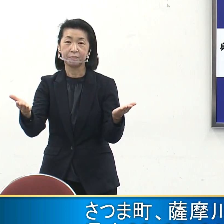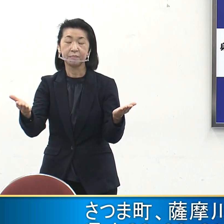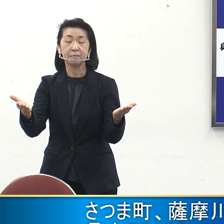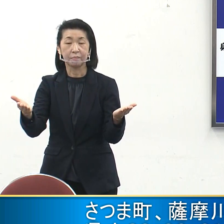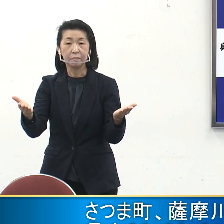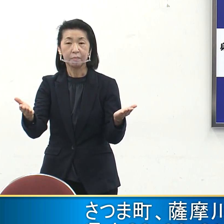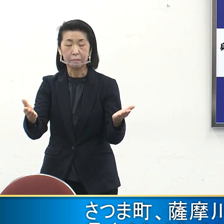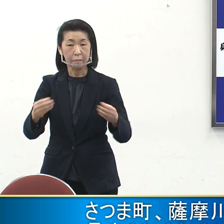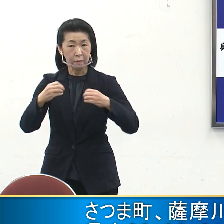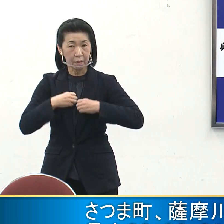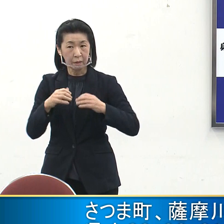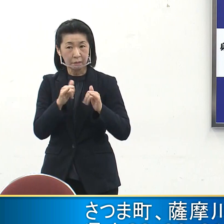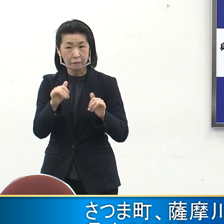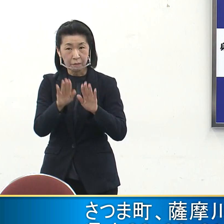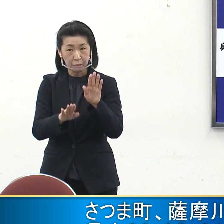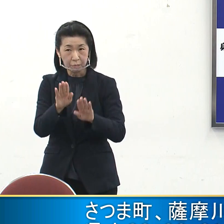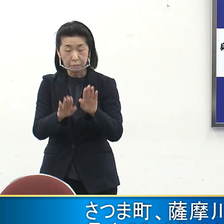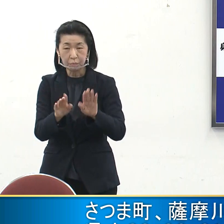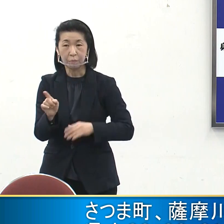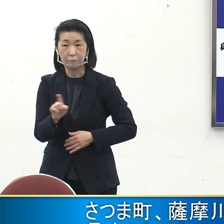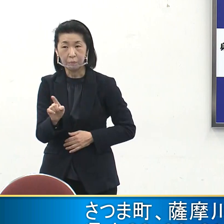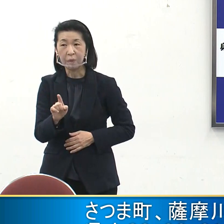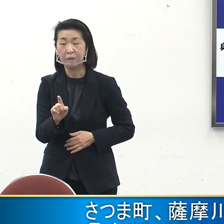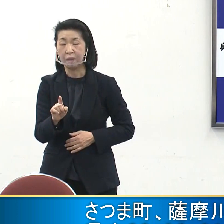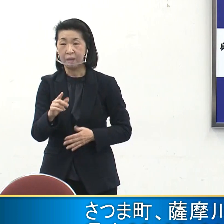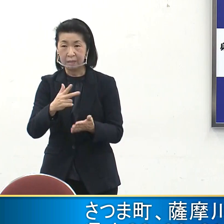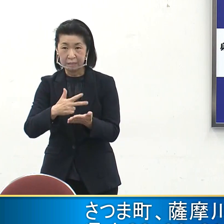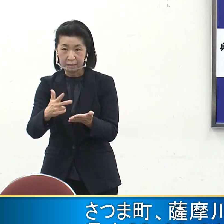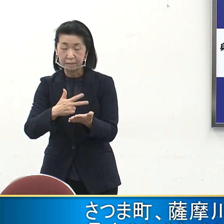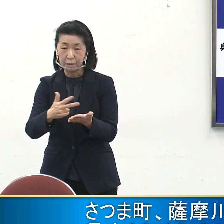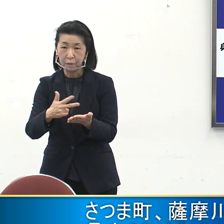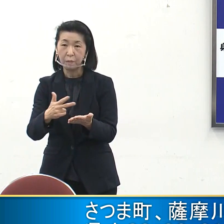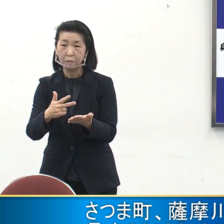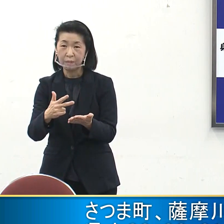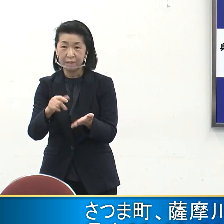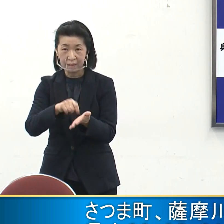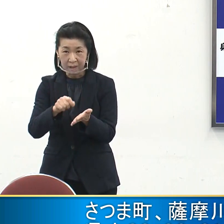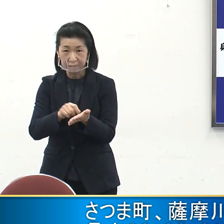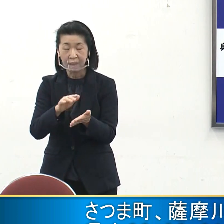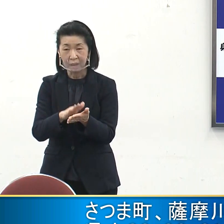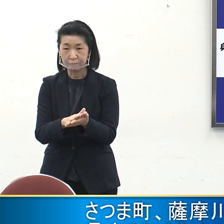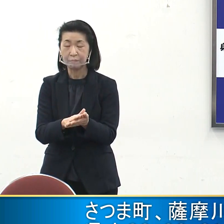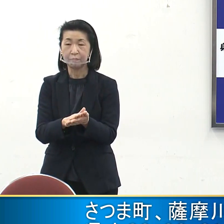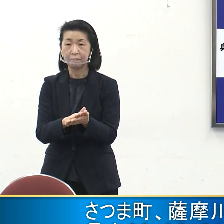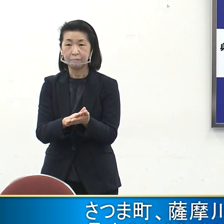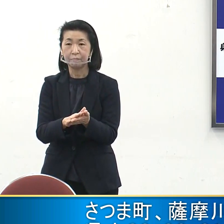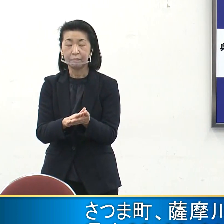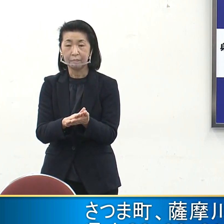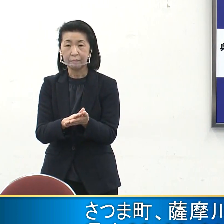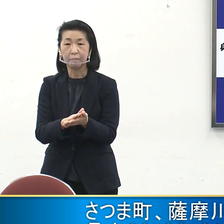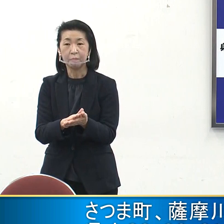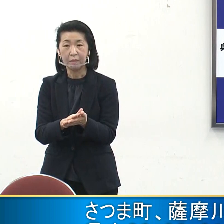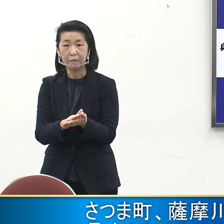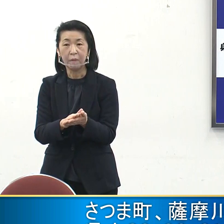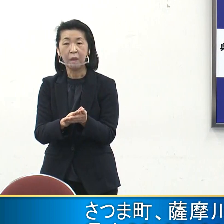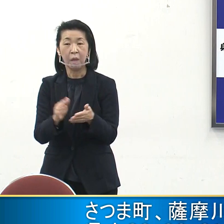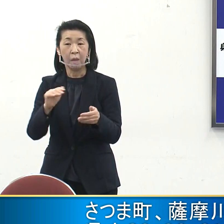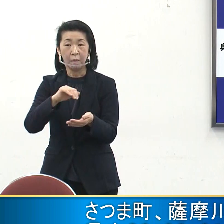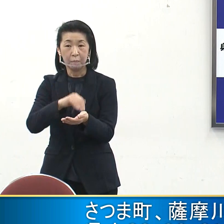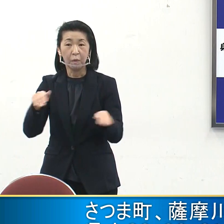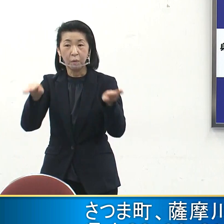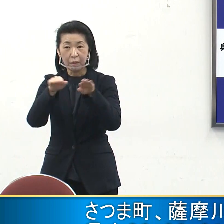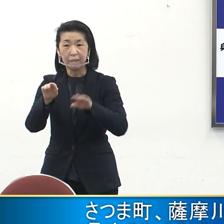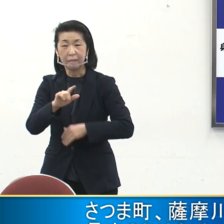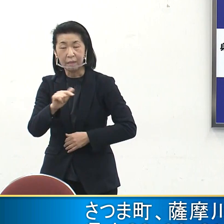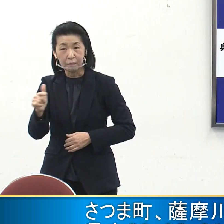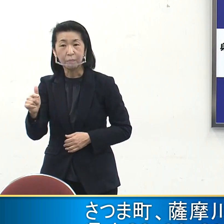また感染者の状況につきましては、お手元にお配りしている通りでございまして、感染者の療養先状況につきましては現在作成中で